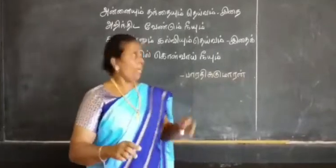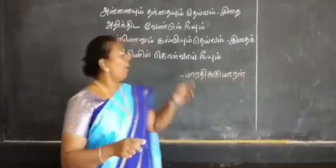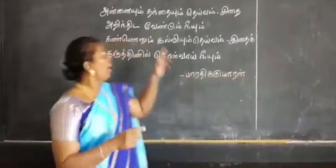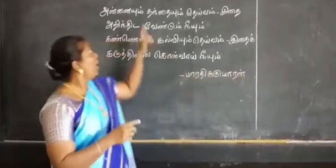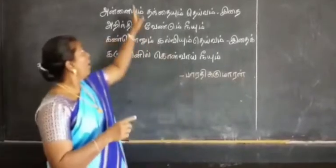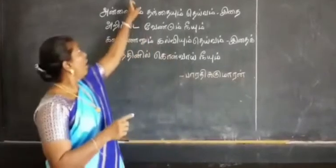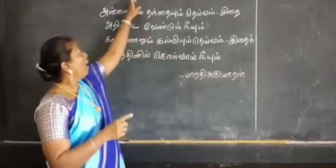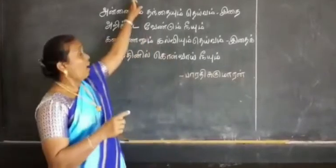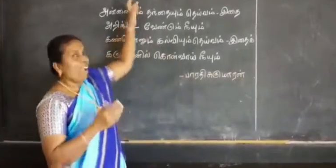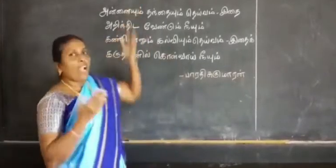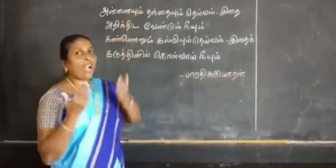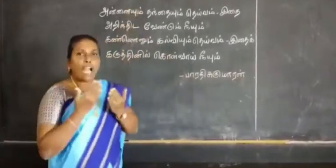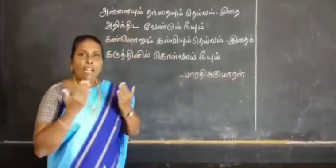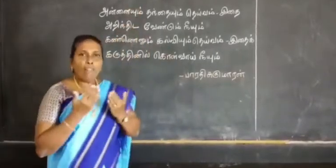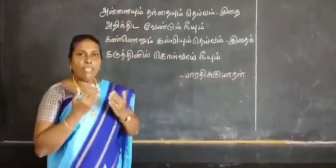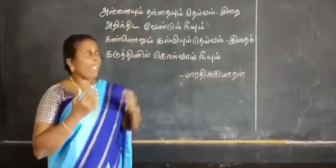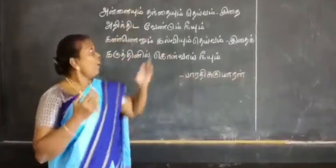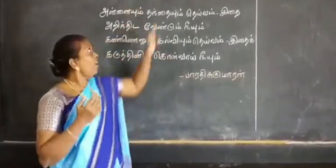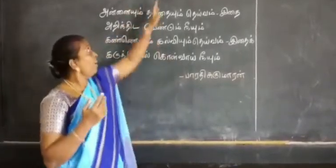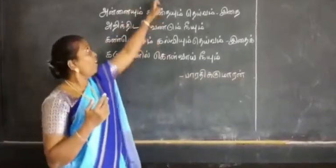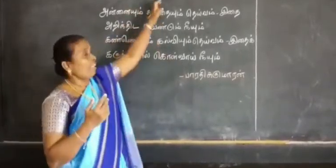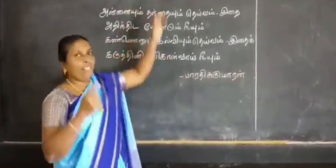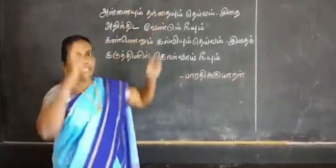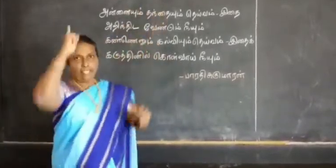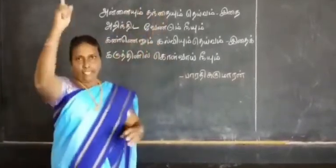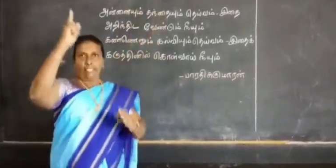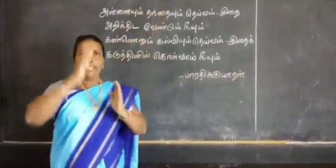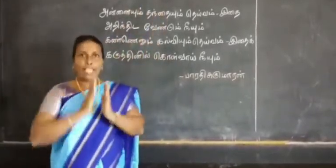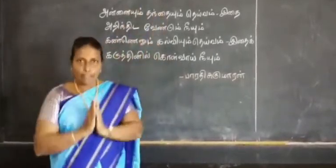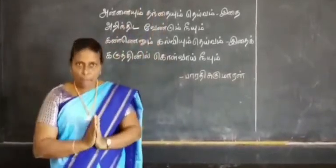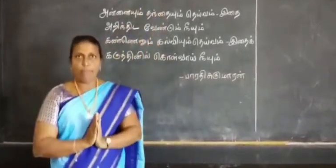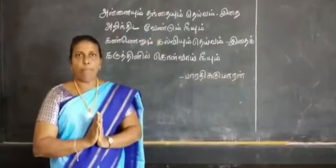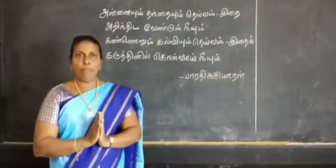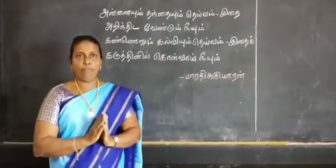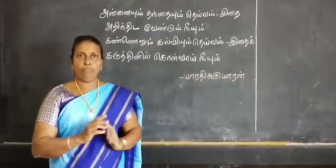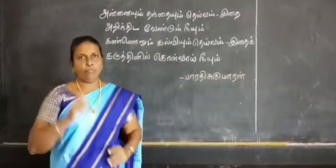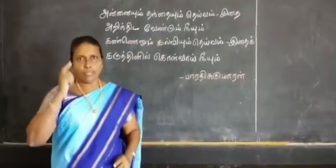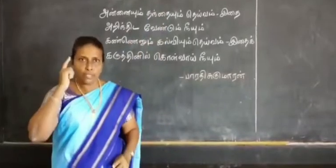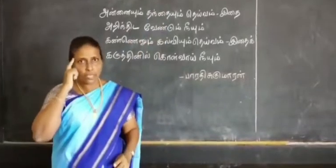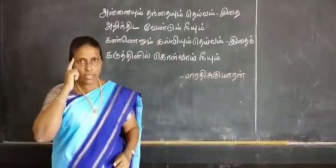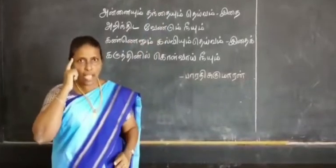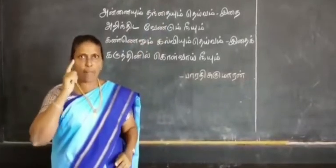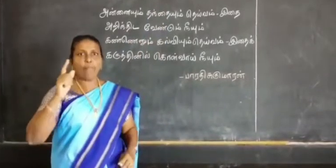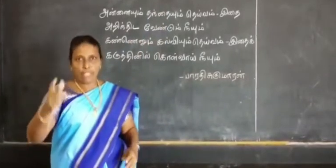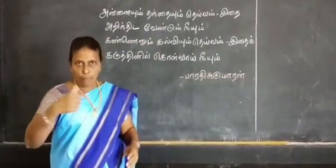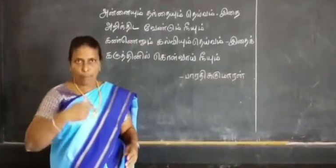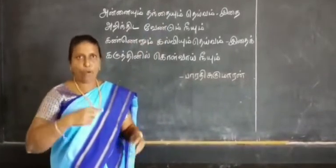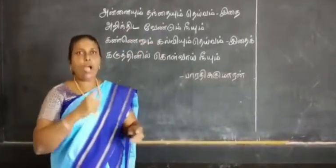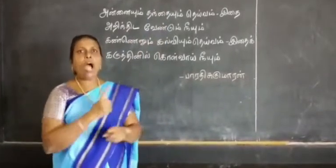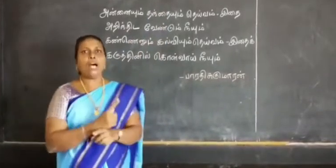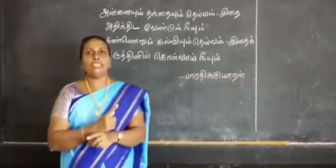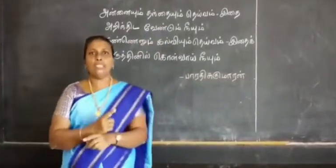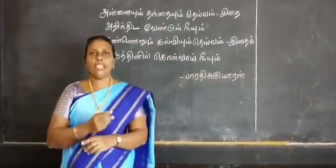அப்படின்னா, கல்வியே தெய்வம். சரியா? இப்போ